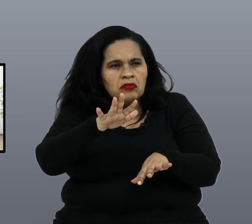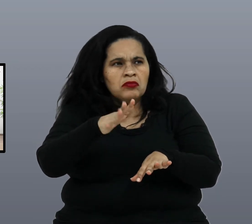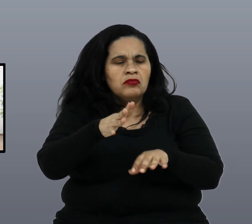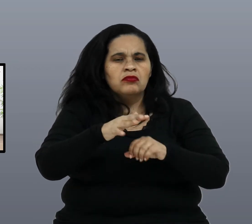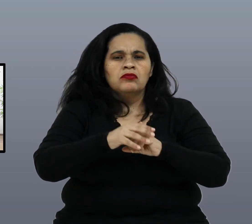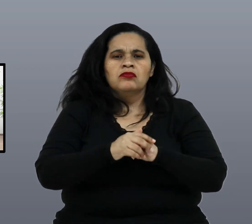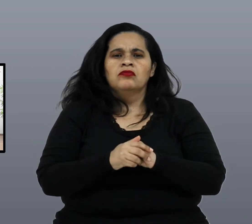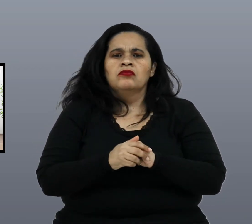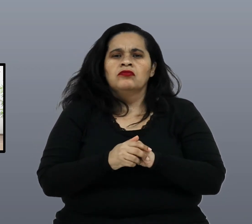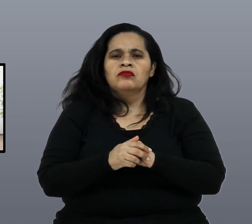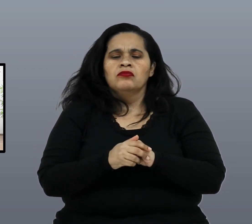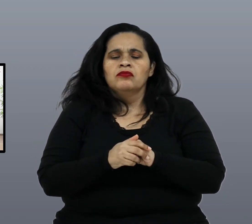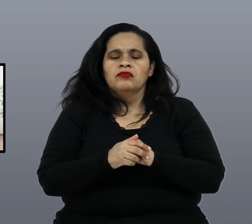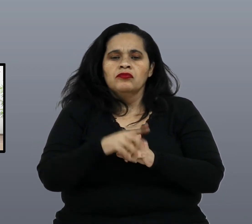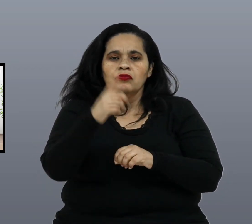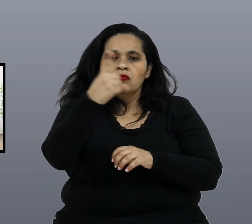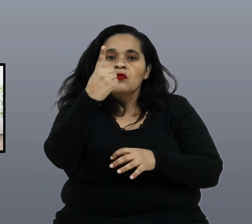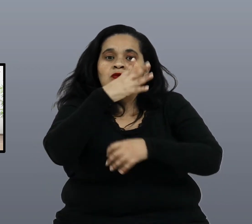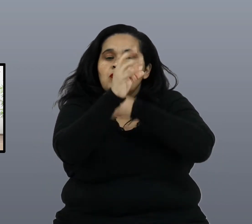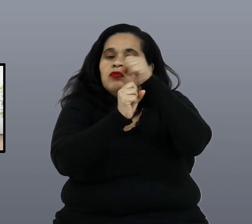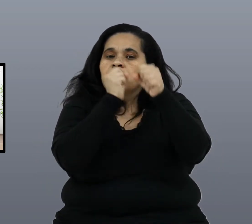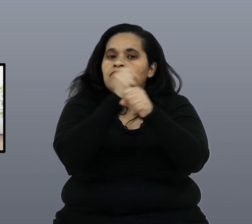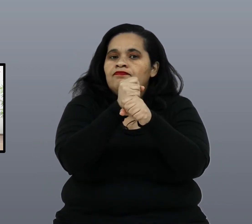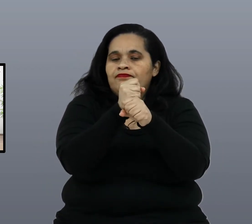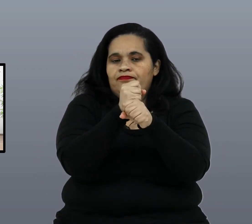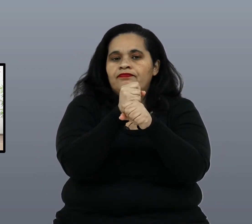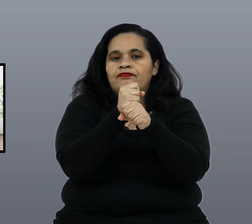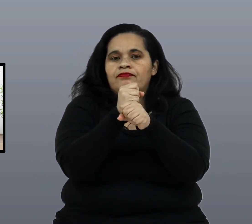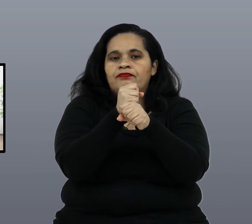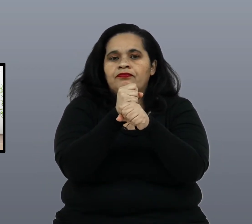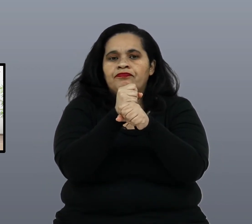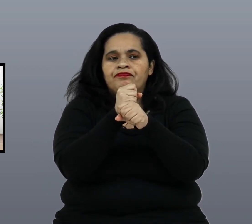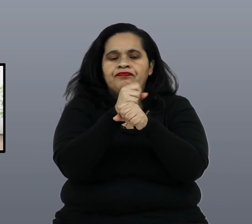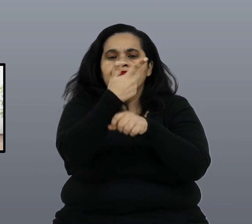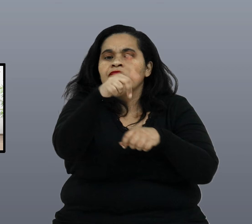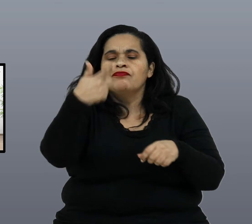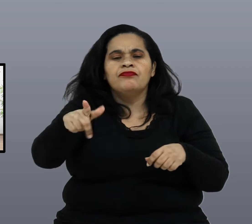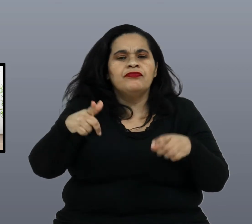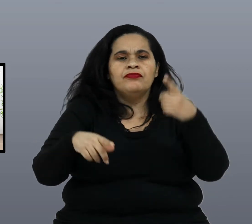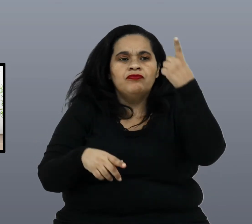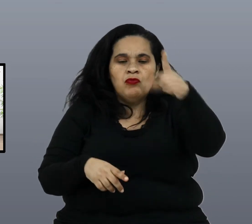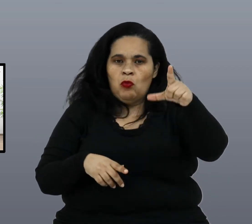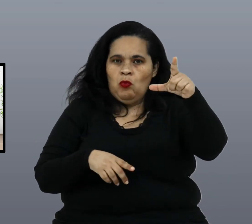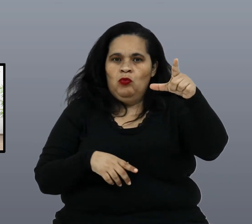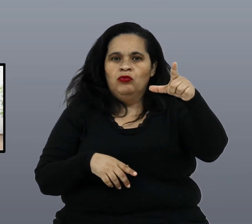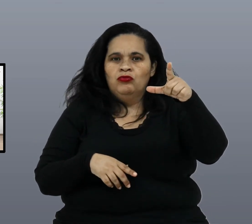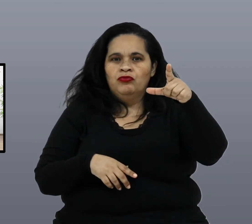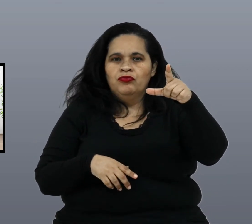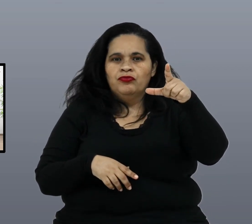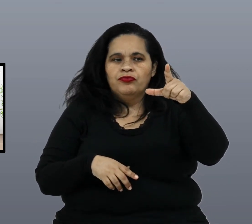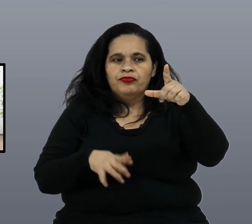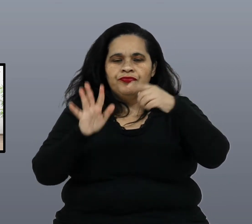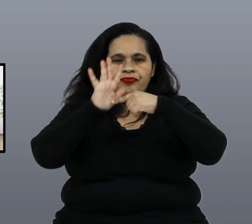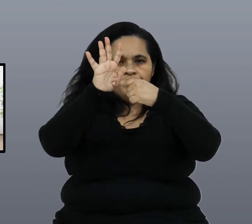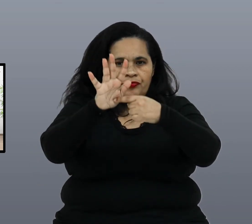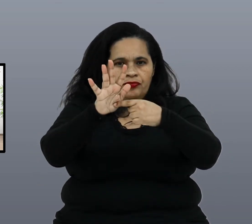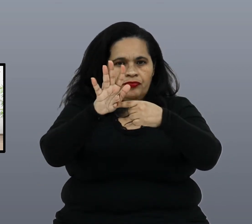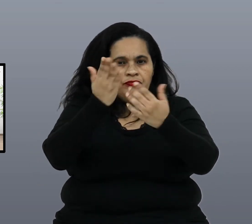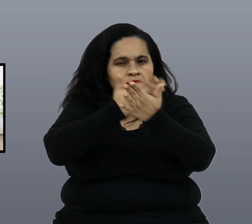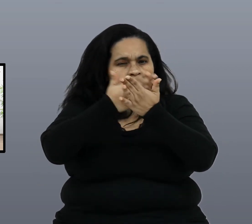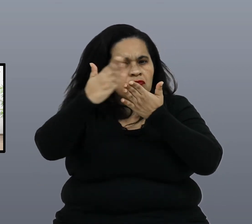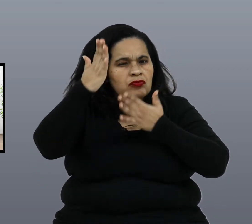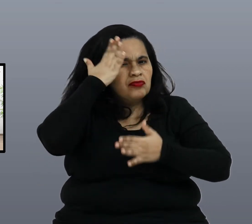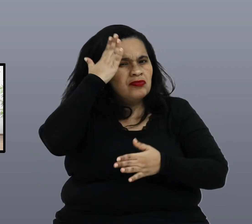outro foi poderoso quanto a ele, mesmo que depois que ele saiu de cena. Nenhum outro apareceu. E aí nós vamos entender